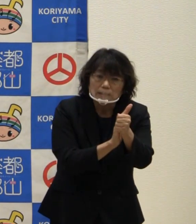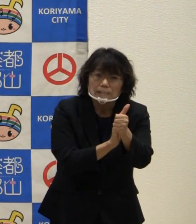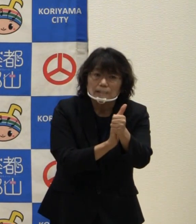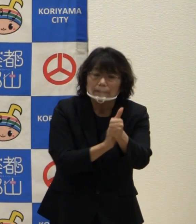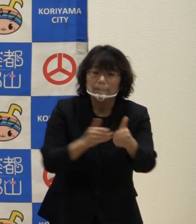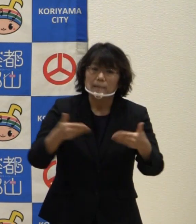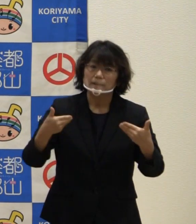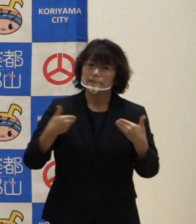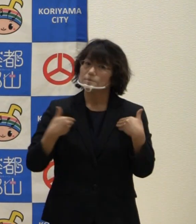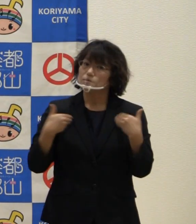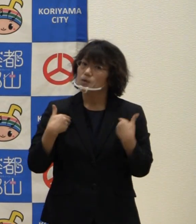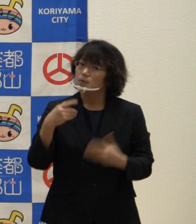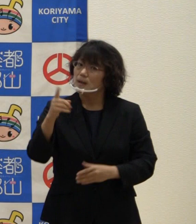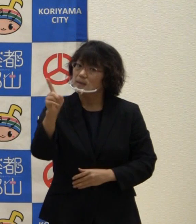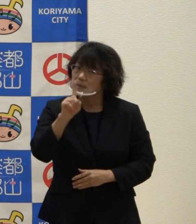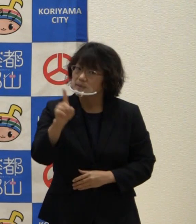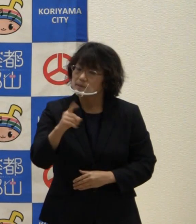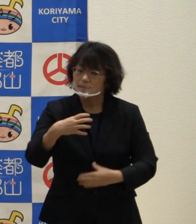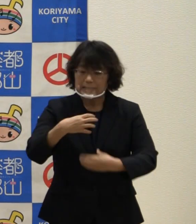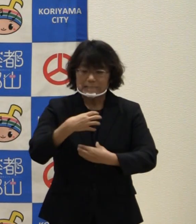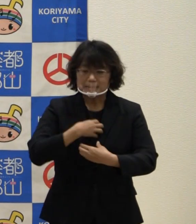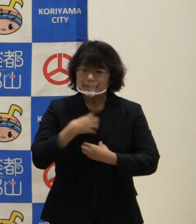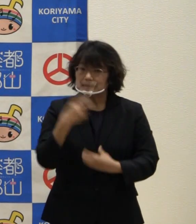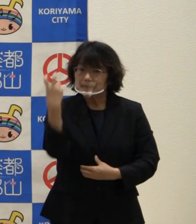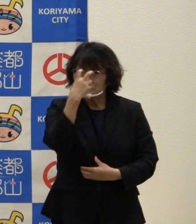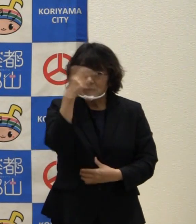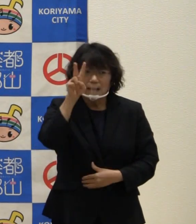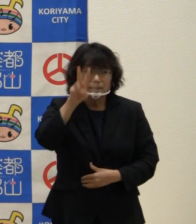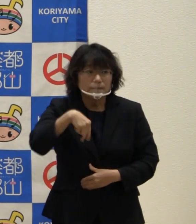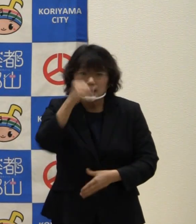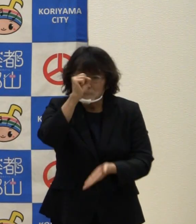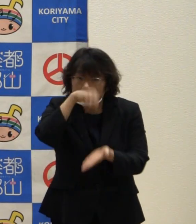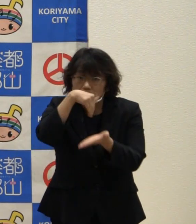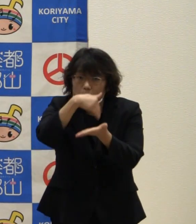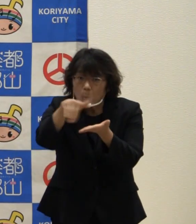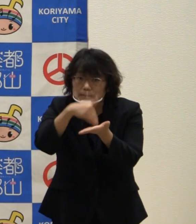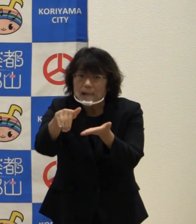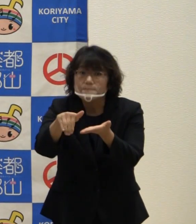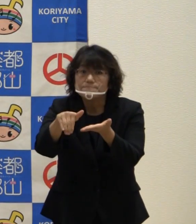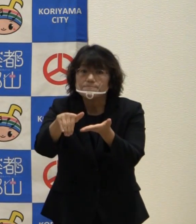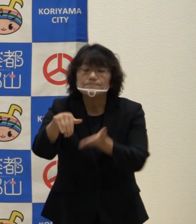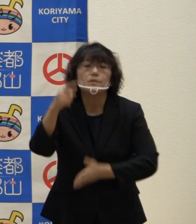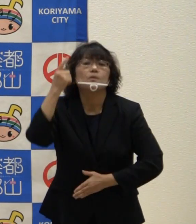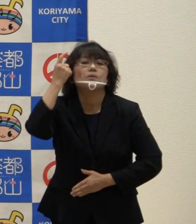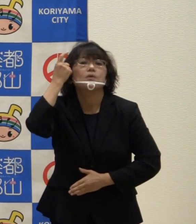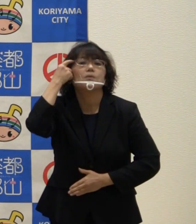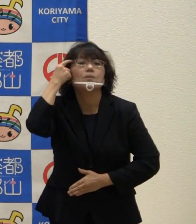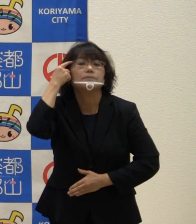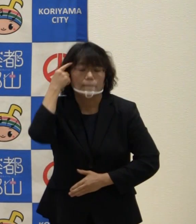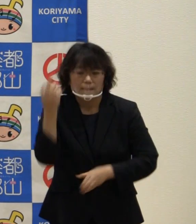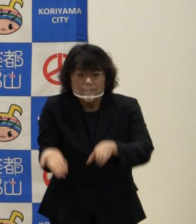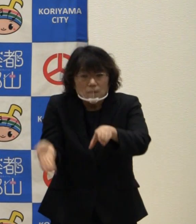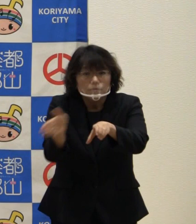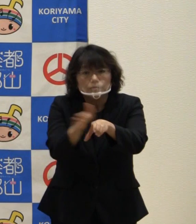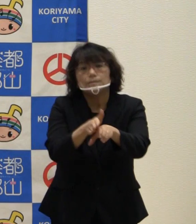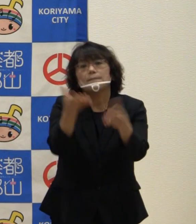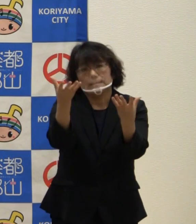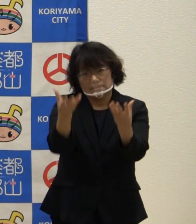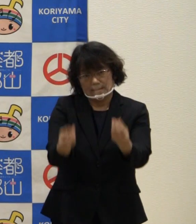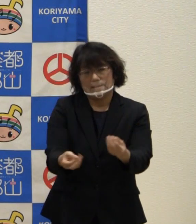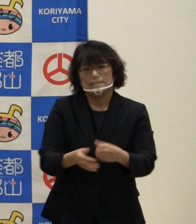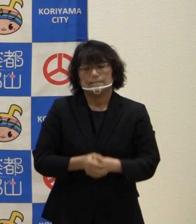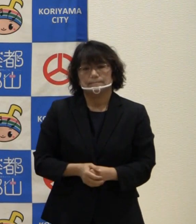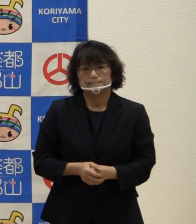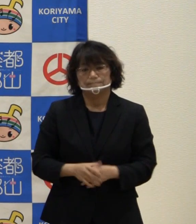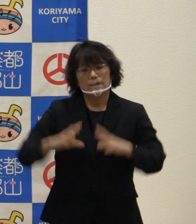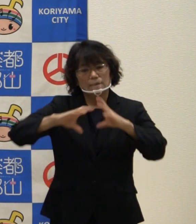は危機管理予算と私ども認識して組ませていただきました。また地